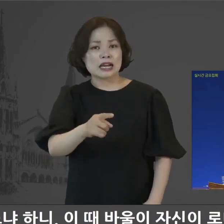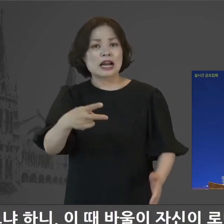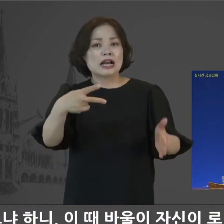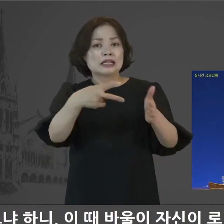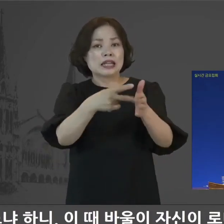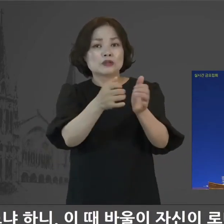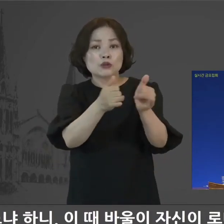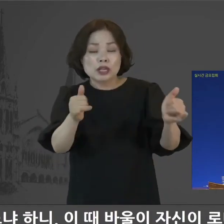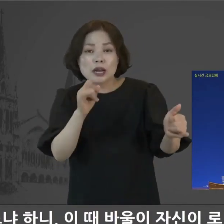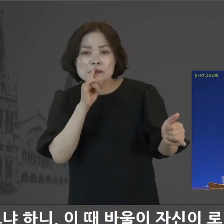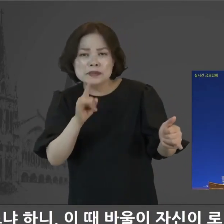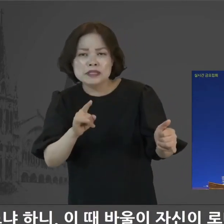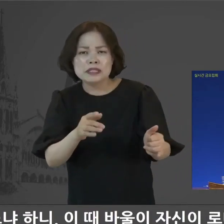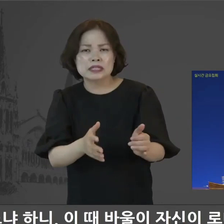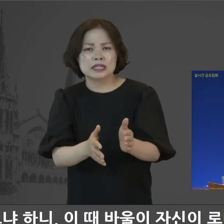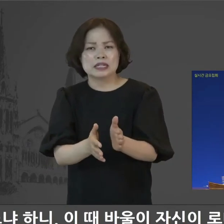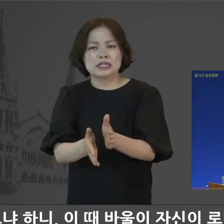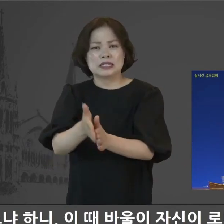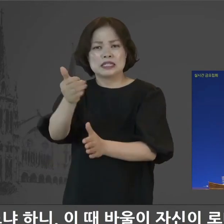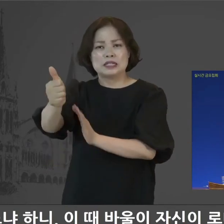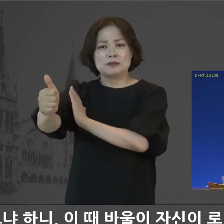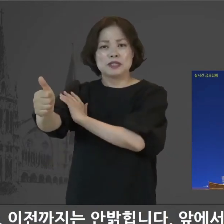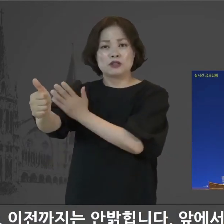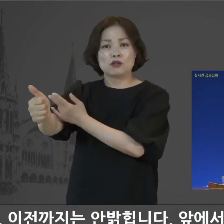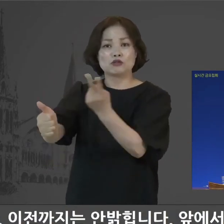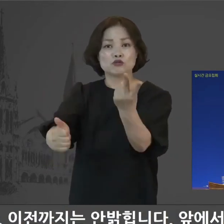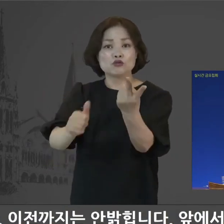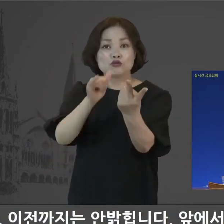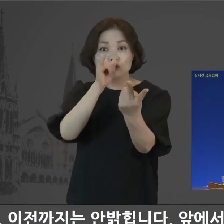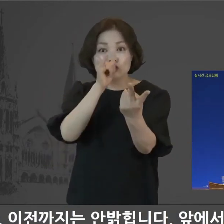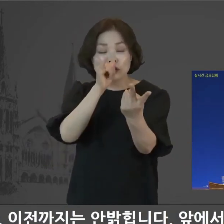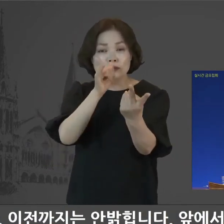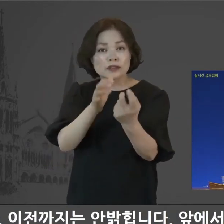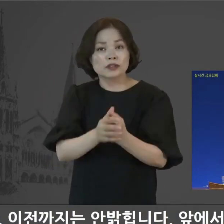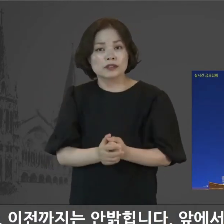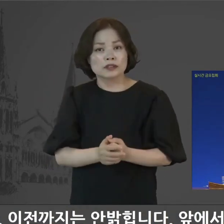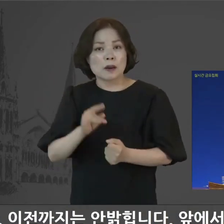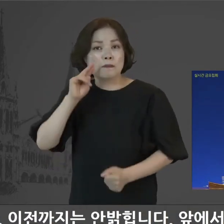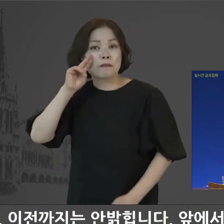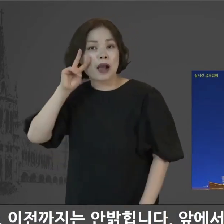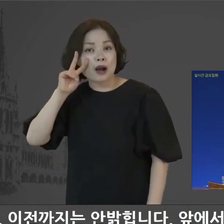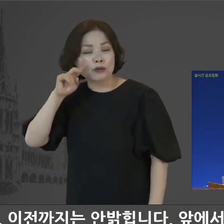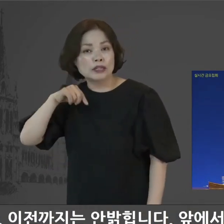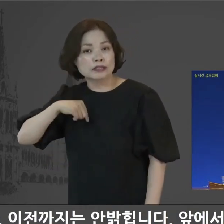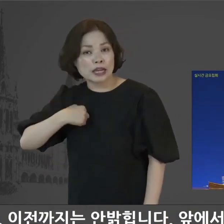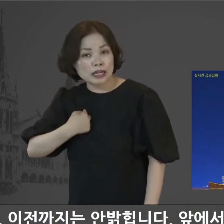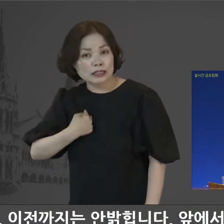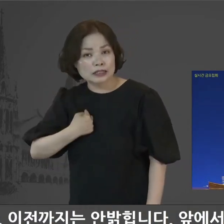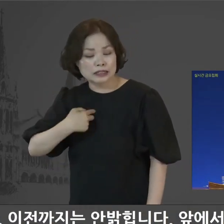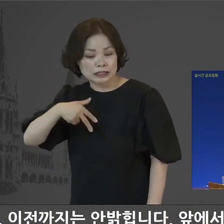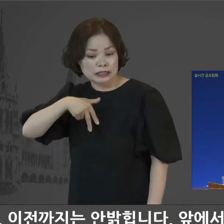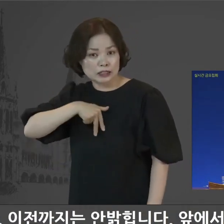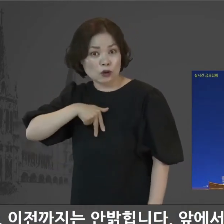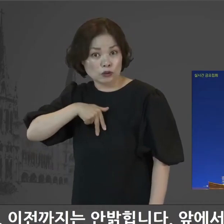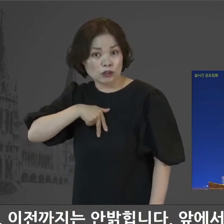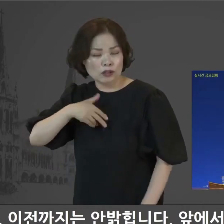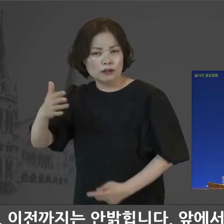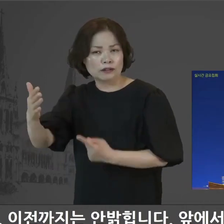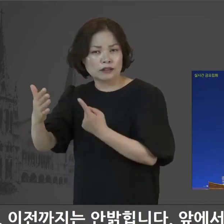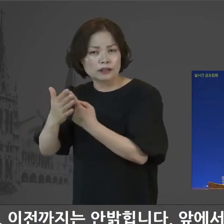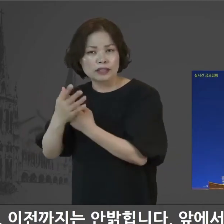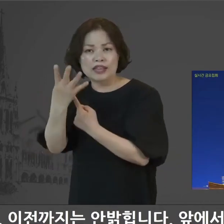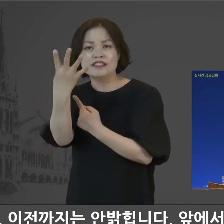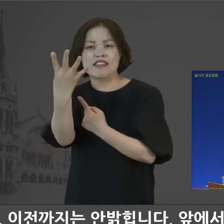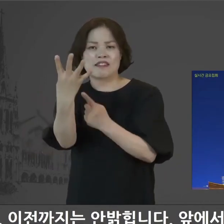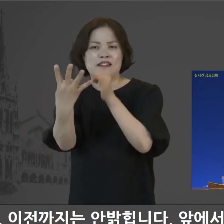그러니까 바울이 이 시민권이 두 개 있었어요. 사실은 제가 보기에는 바울이 자기 어떤 이 정체성, 소속감을 네 개로